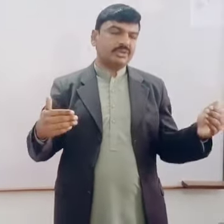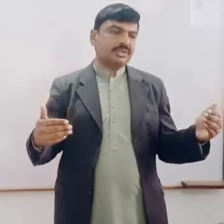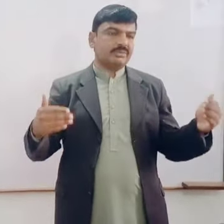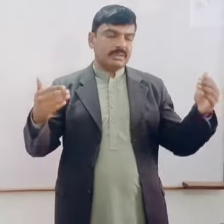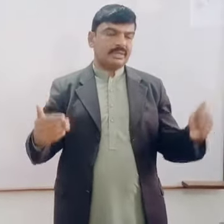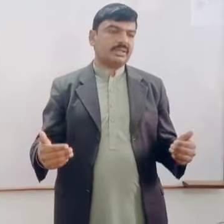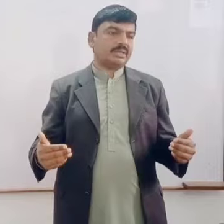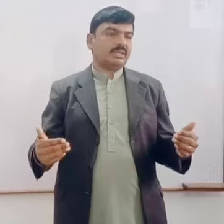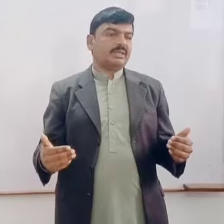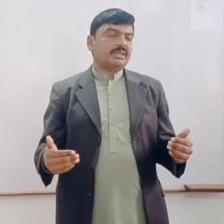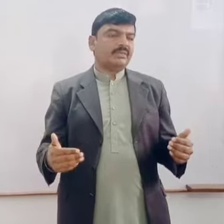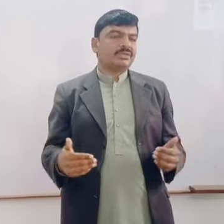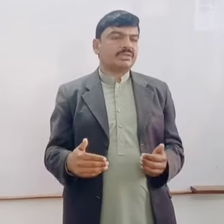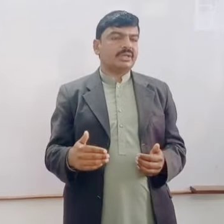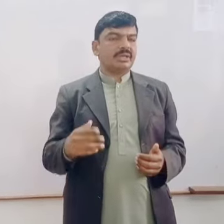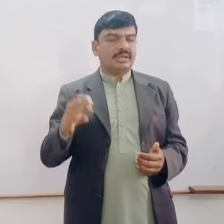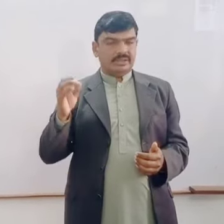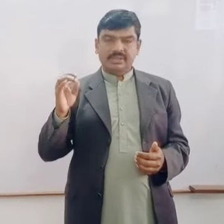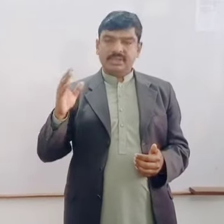दोनों तरफ बराबर है। ये कि गिनती